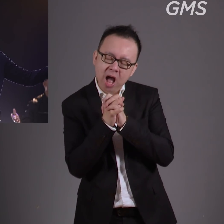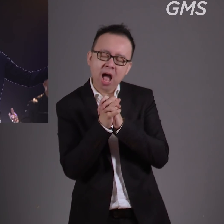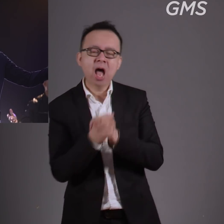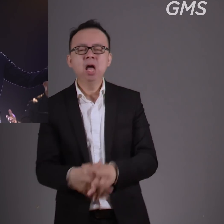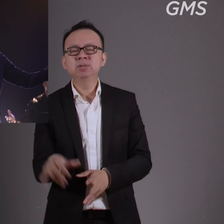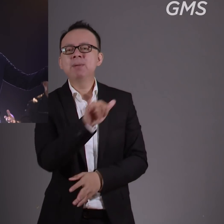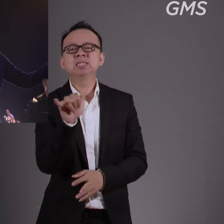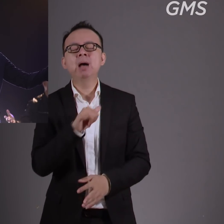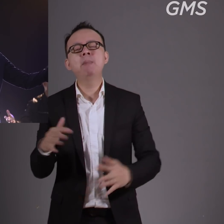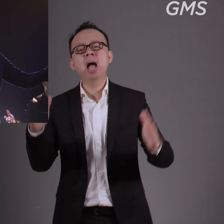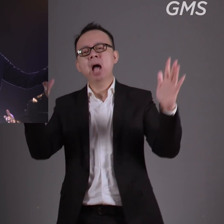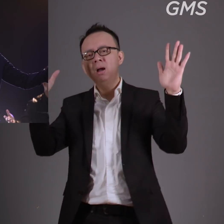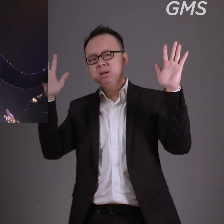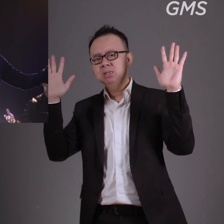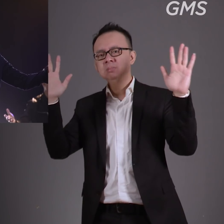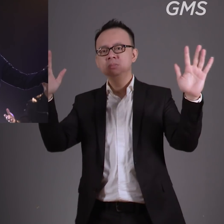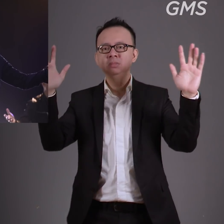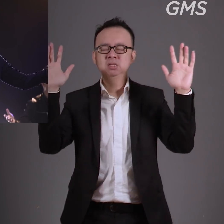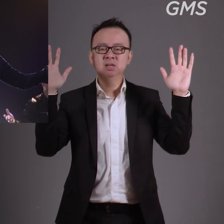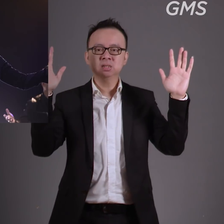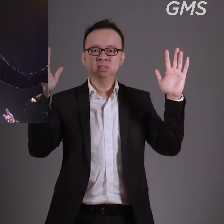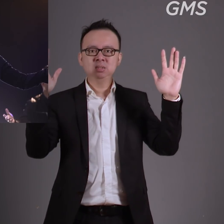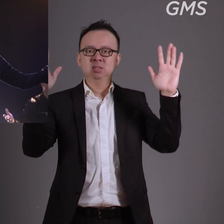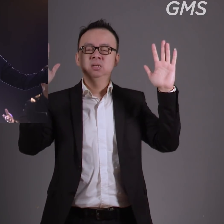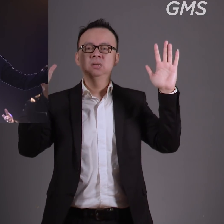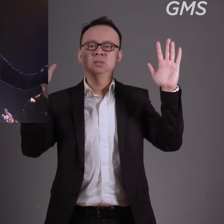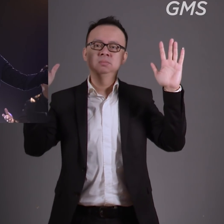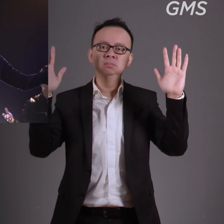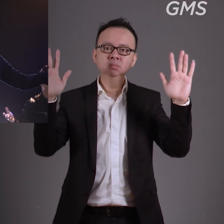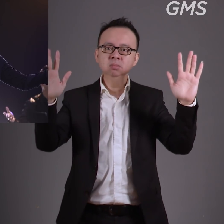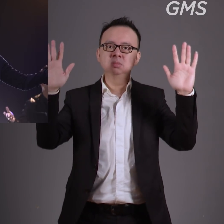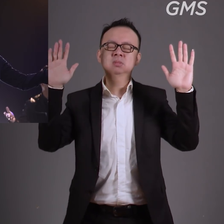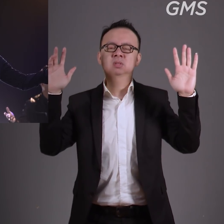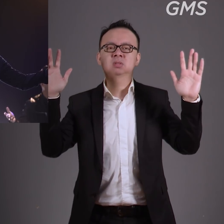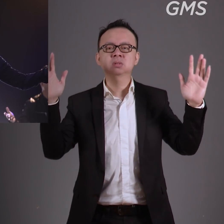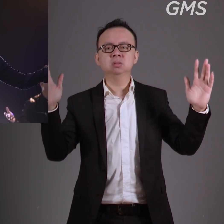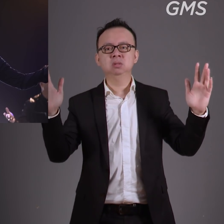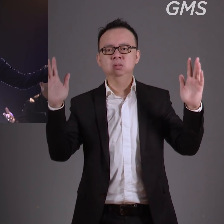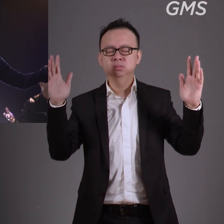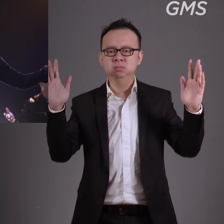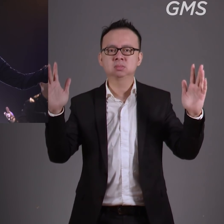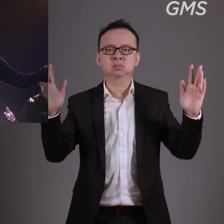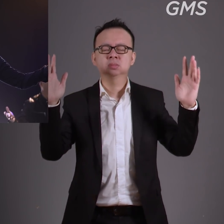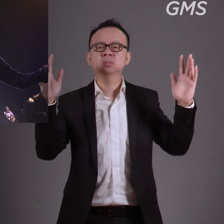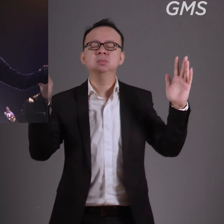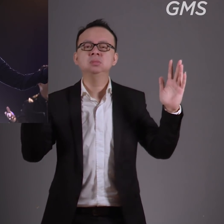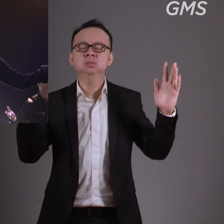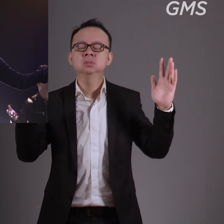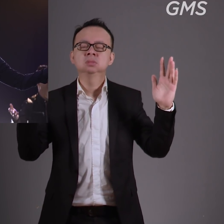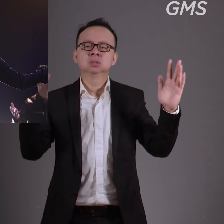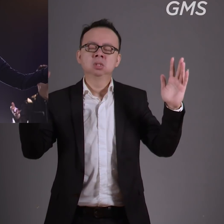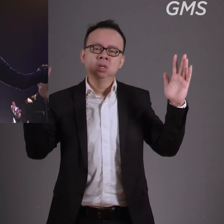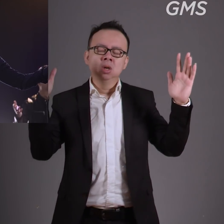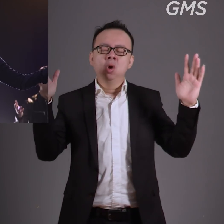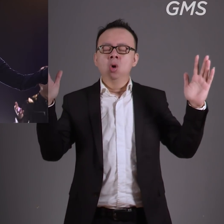sorga. Orang makamaya sanana namaya se, ya rono ya, ini namanya su, iya